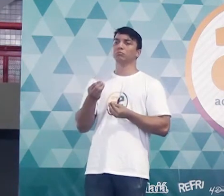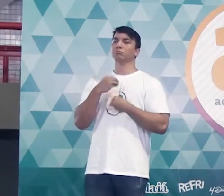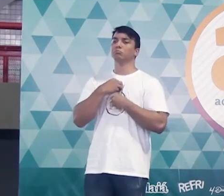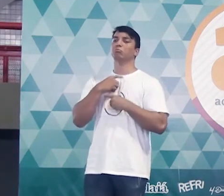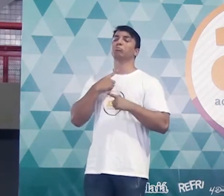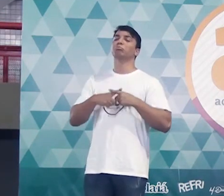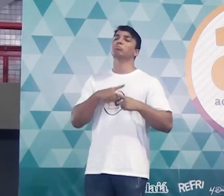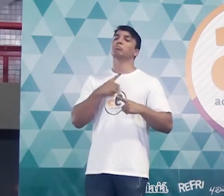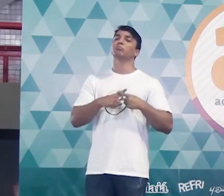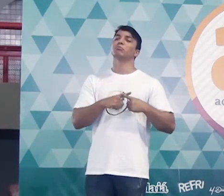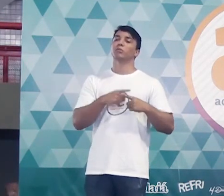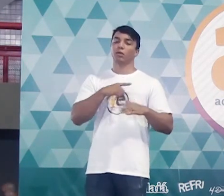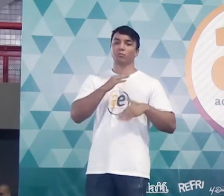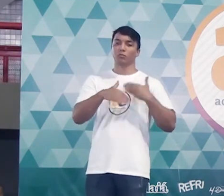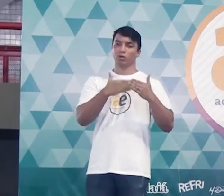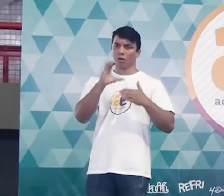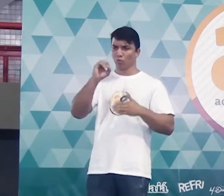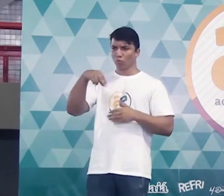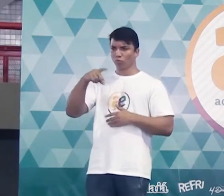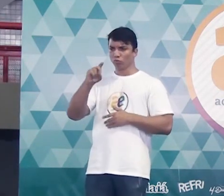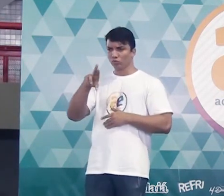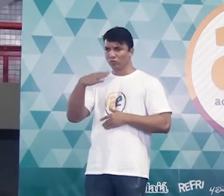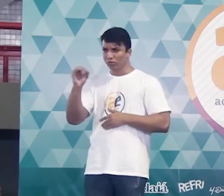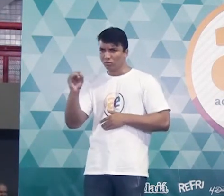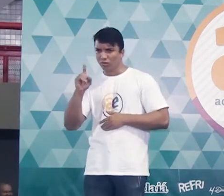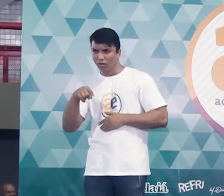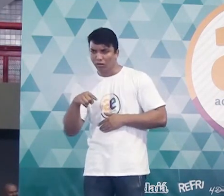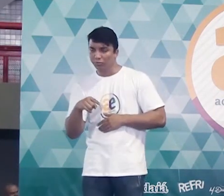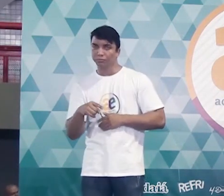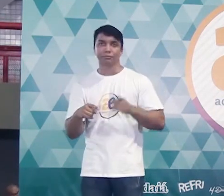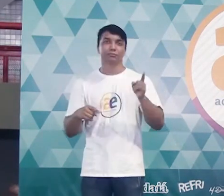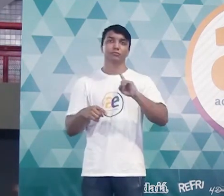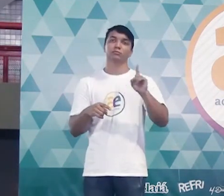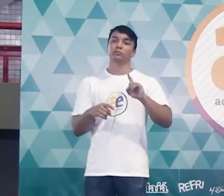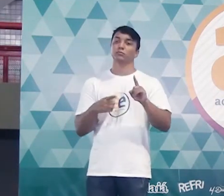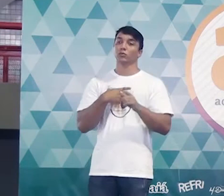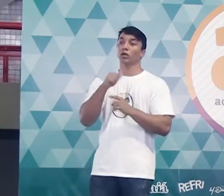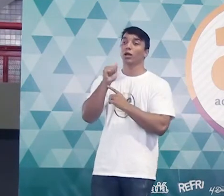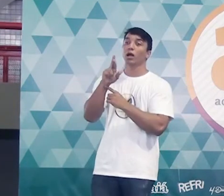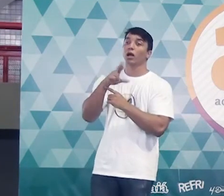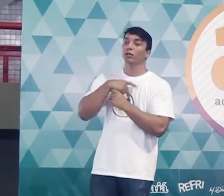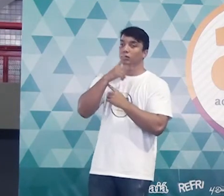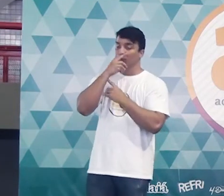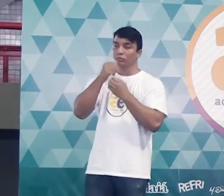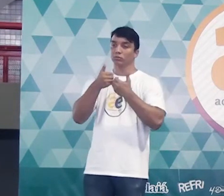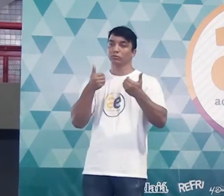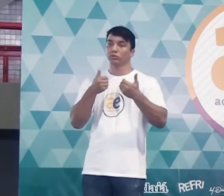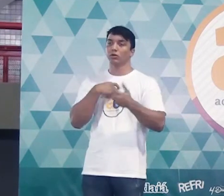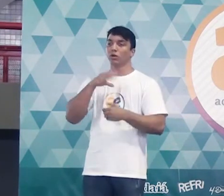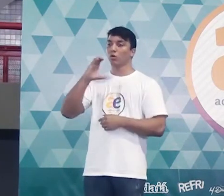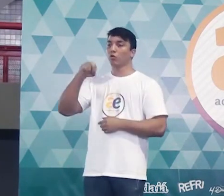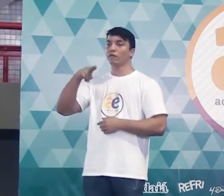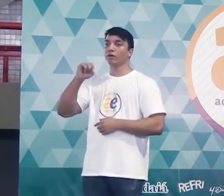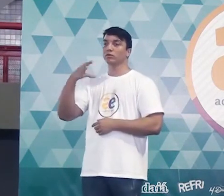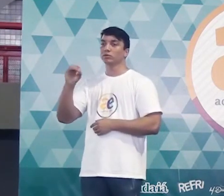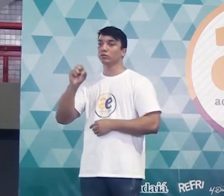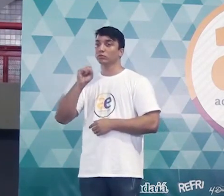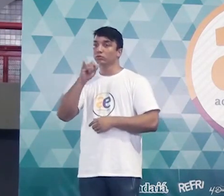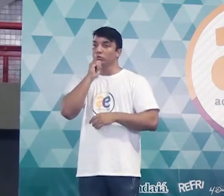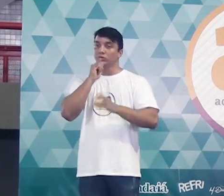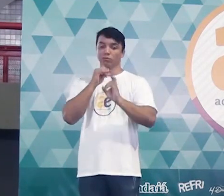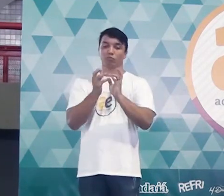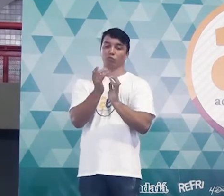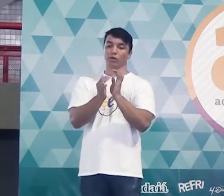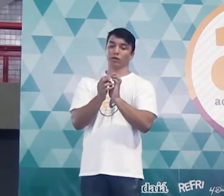de São João? Condução? Não. Porque o ar é bom isolante. Convecção? Só se você estiver em cima da